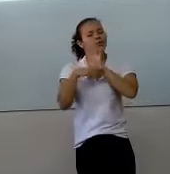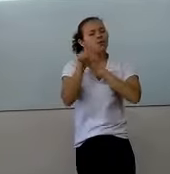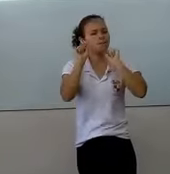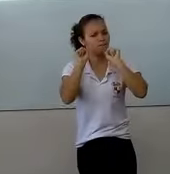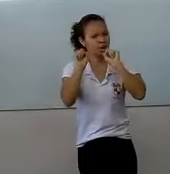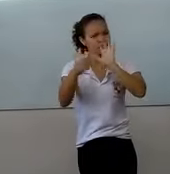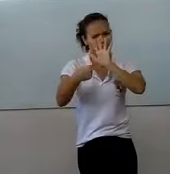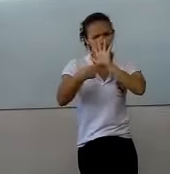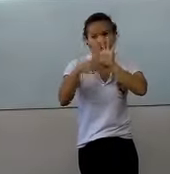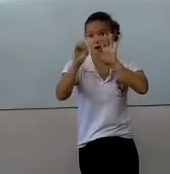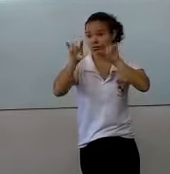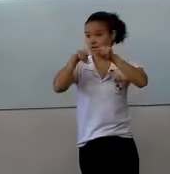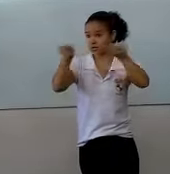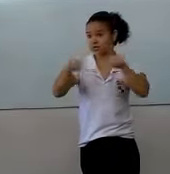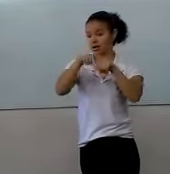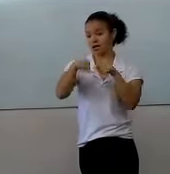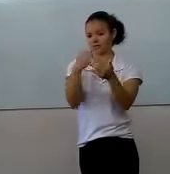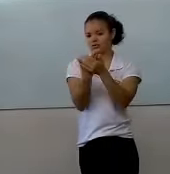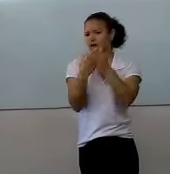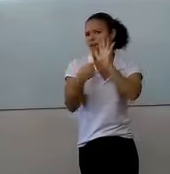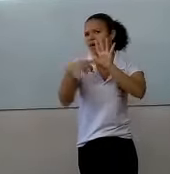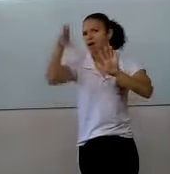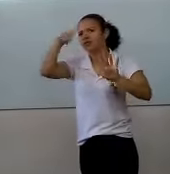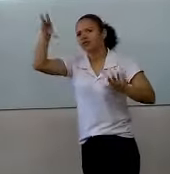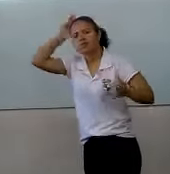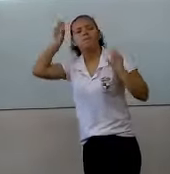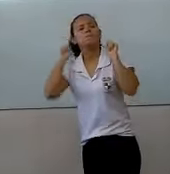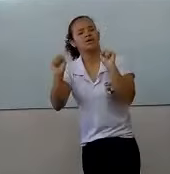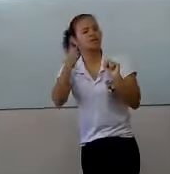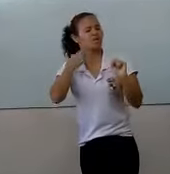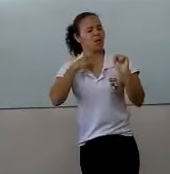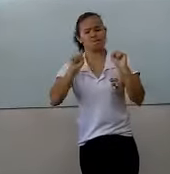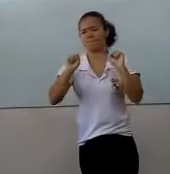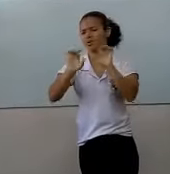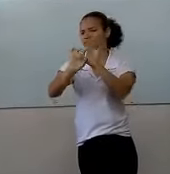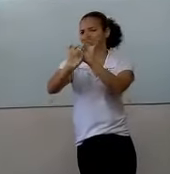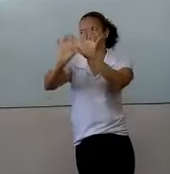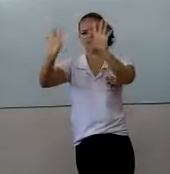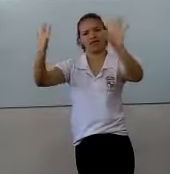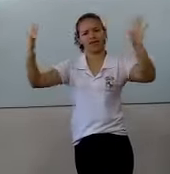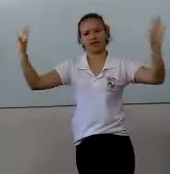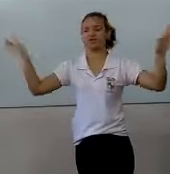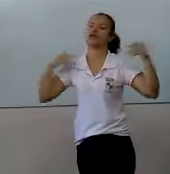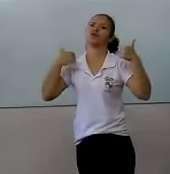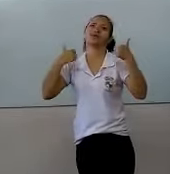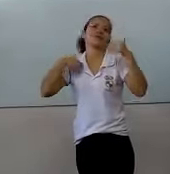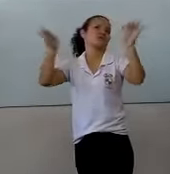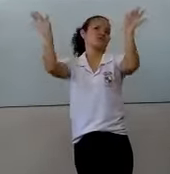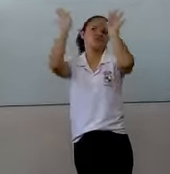pessoa muito educada, pode fazer uma mostração da imagem dele, pode mostrar a professora Nina, pode ficar livre, ele